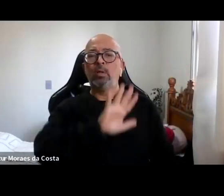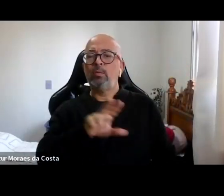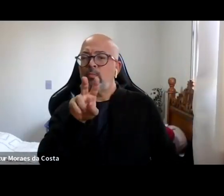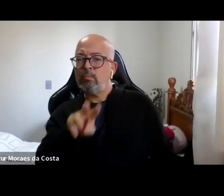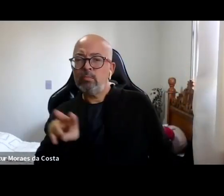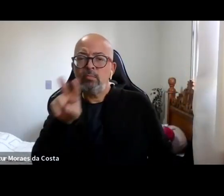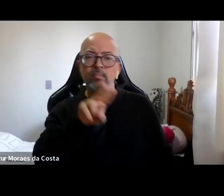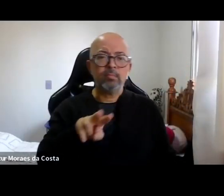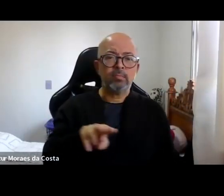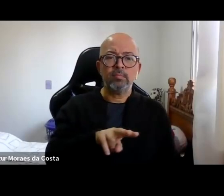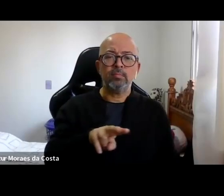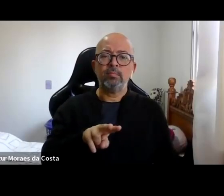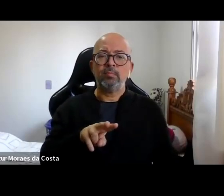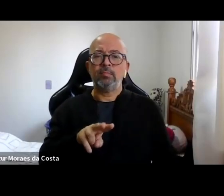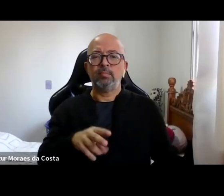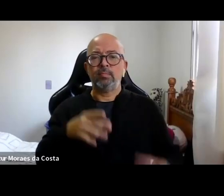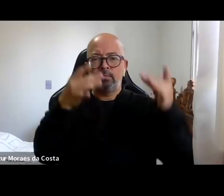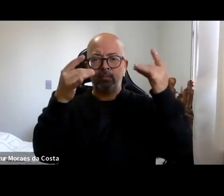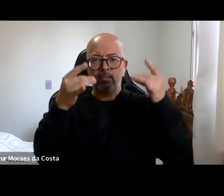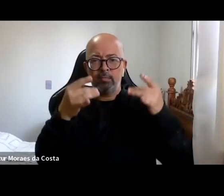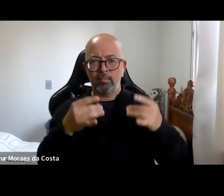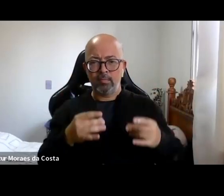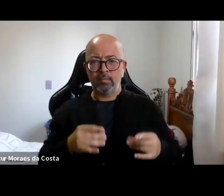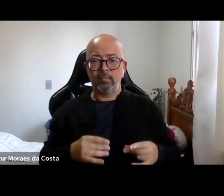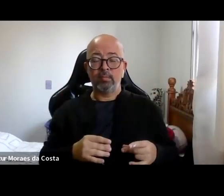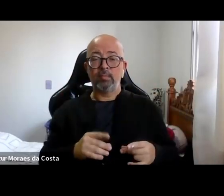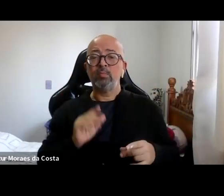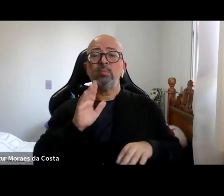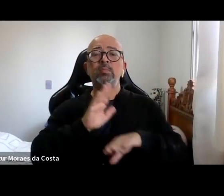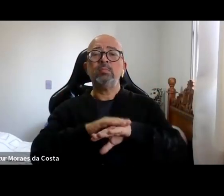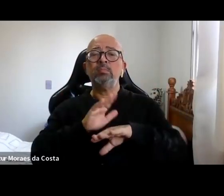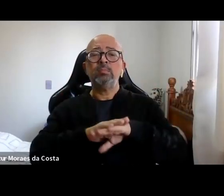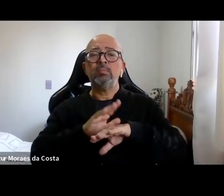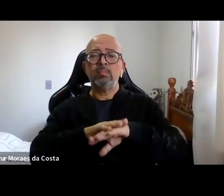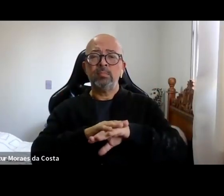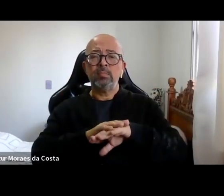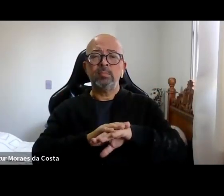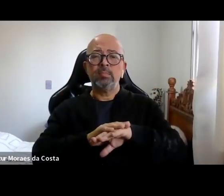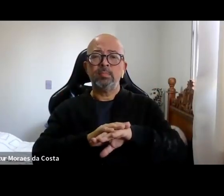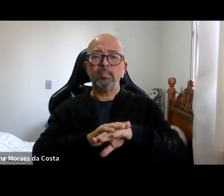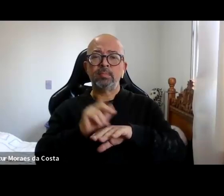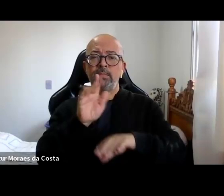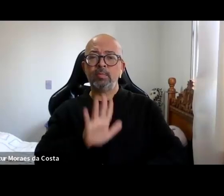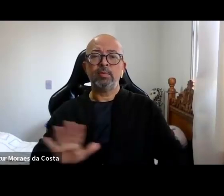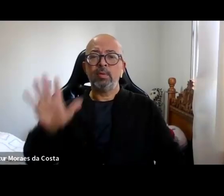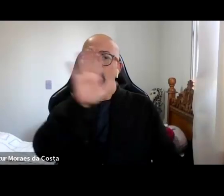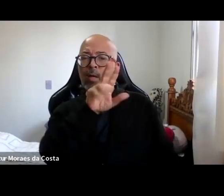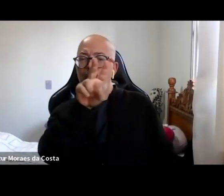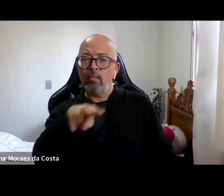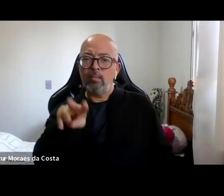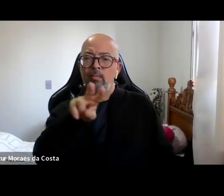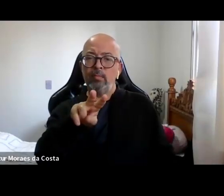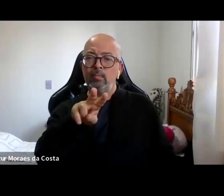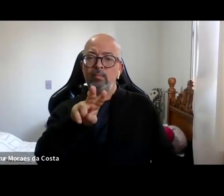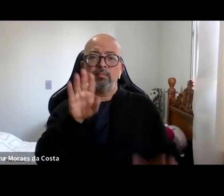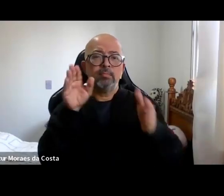sea muy específico muy muy que me desvíe de la atención yo digo de género el